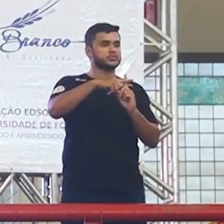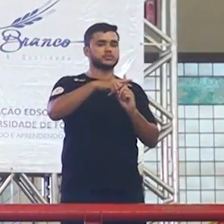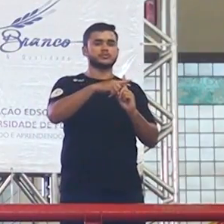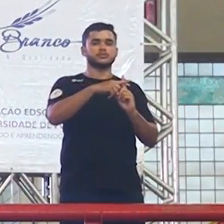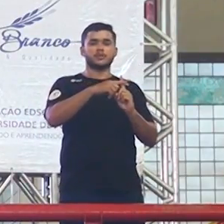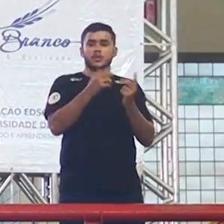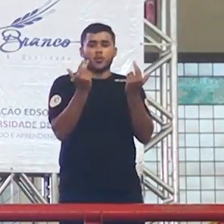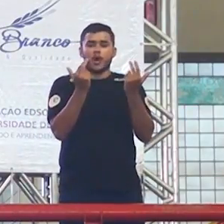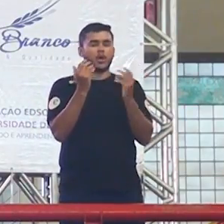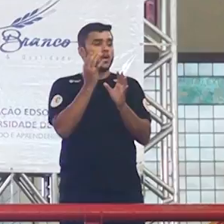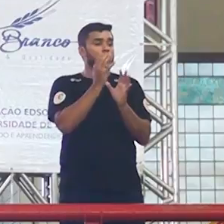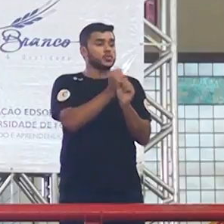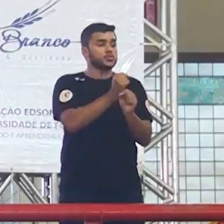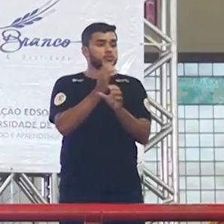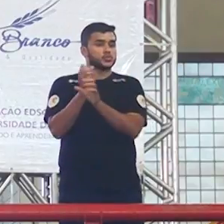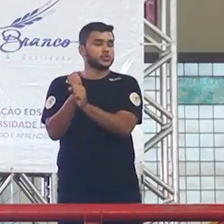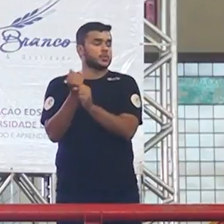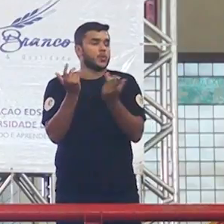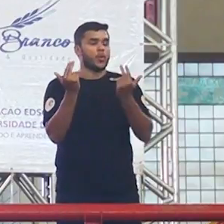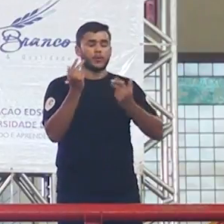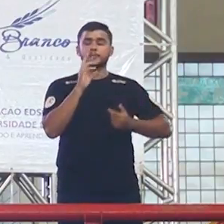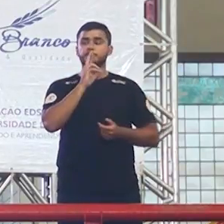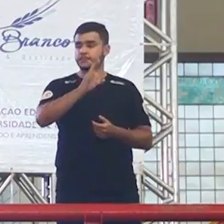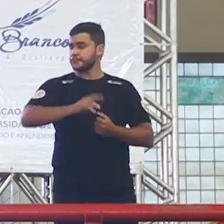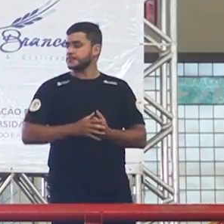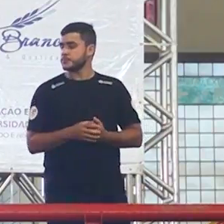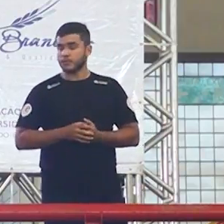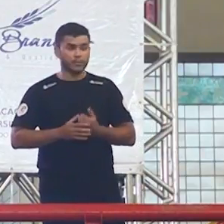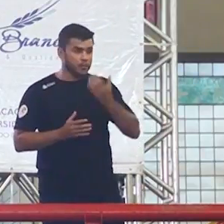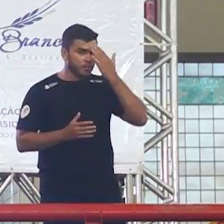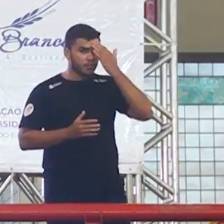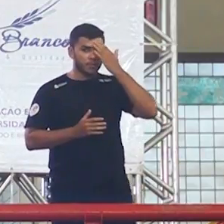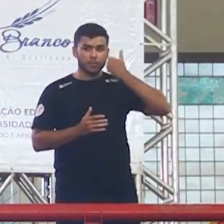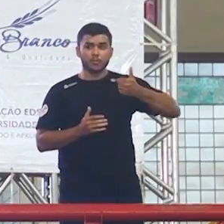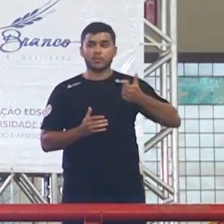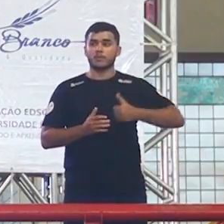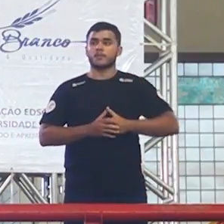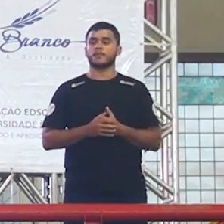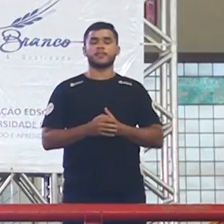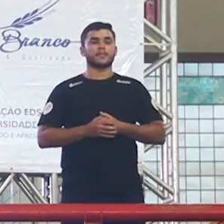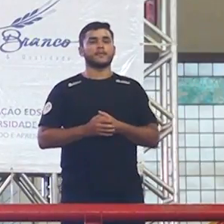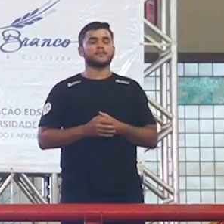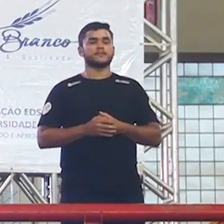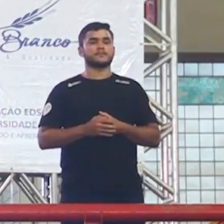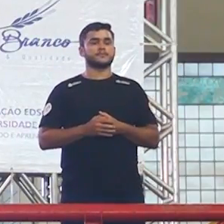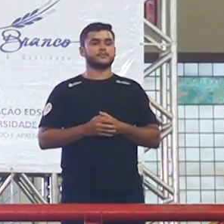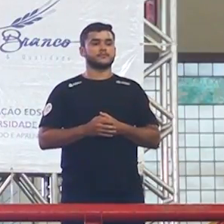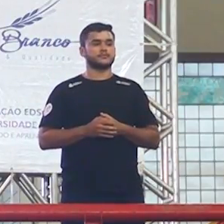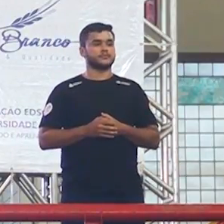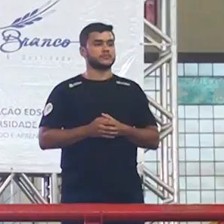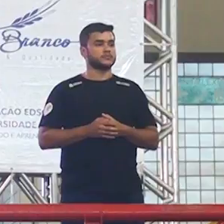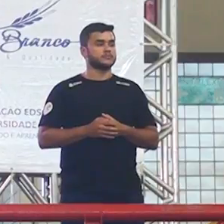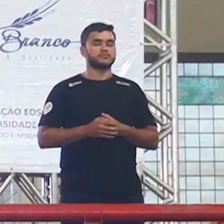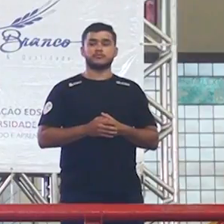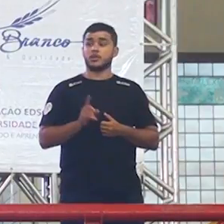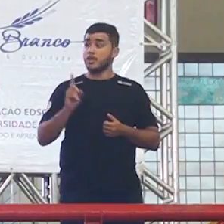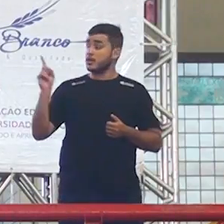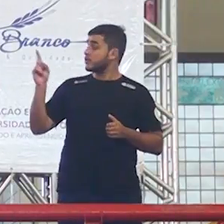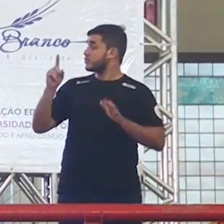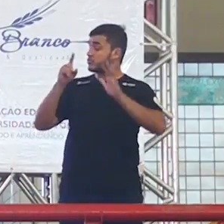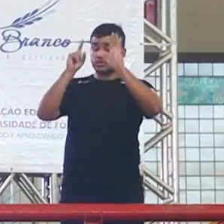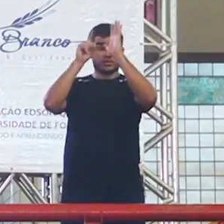número é o mesmo. Então a resposta vai ser dada. Fui claro? Beleza? Isso daí é